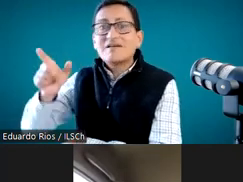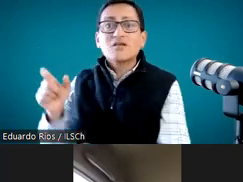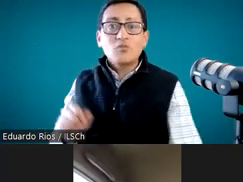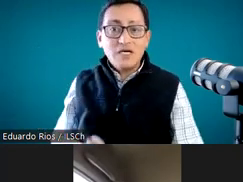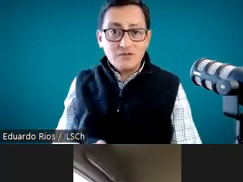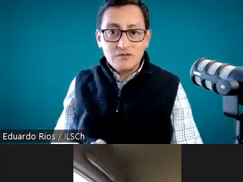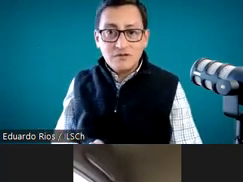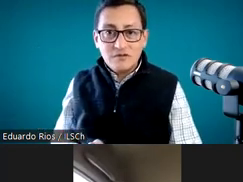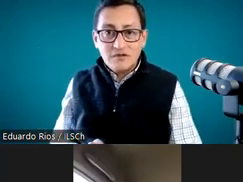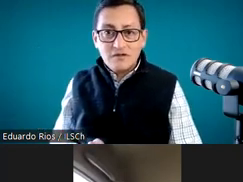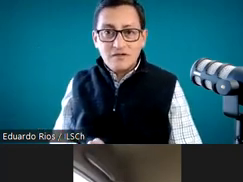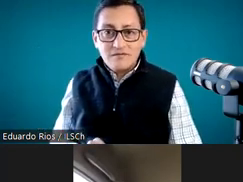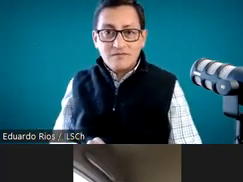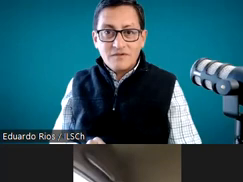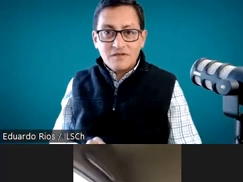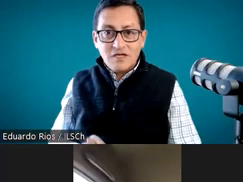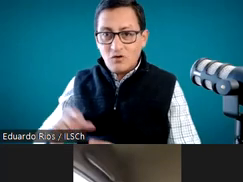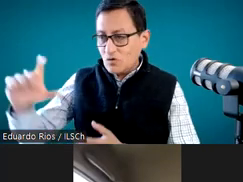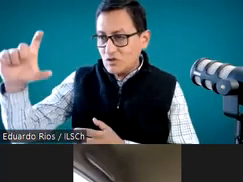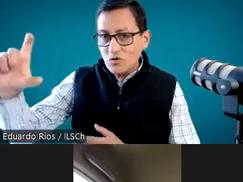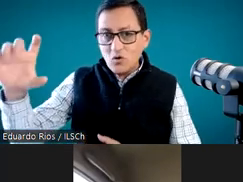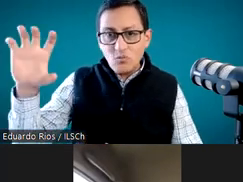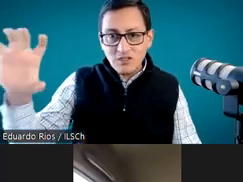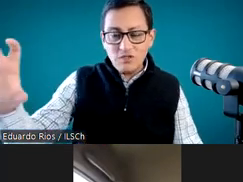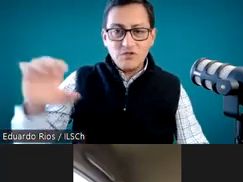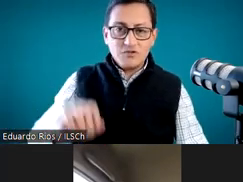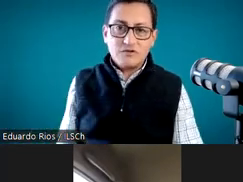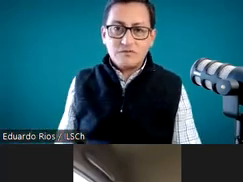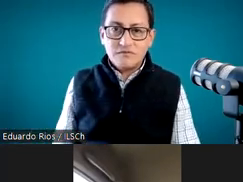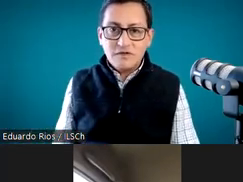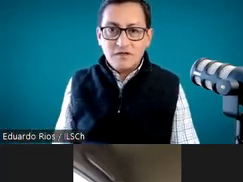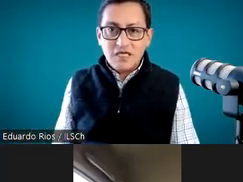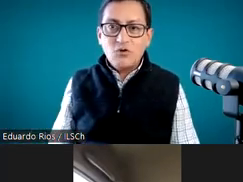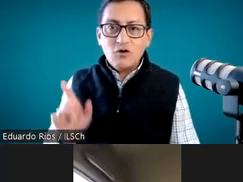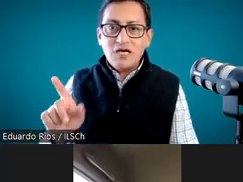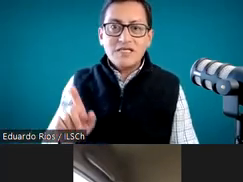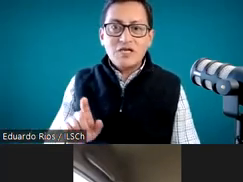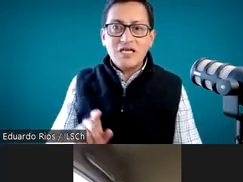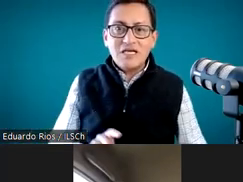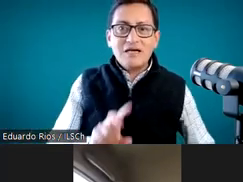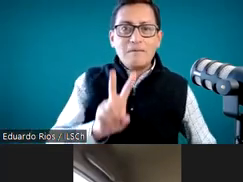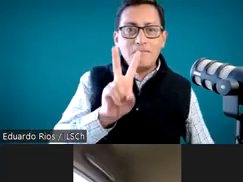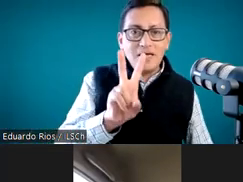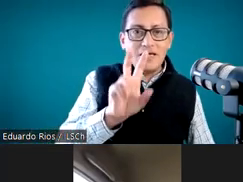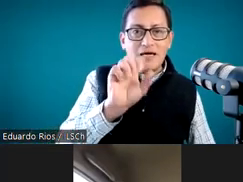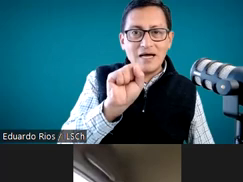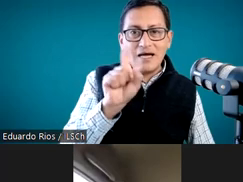va a saber que es un vaso. Le coloco un dibujo de un vaso a un niño sordo y luego le enseño la letra